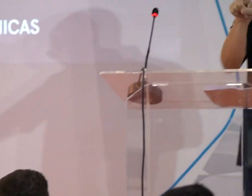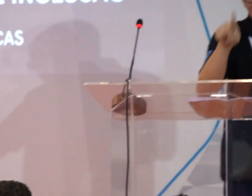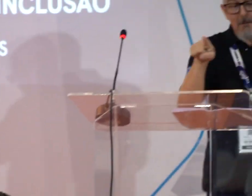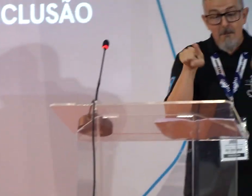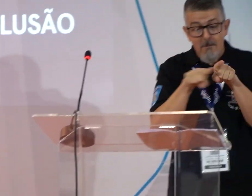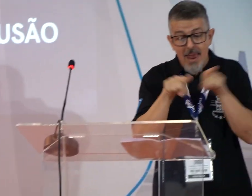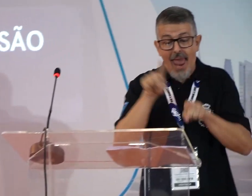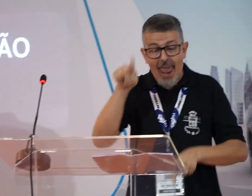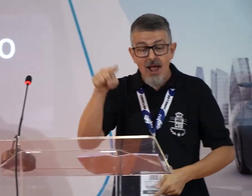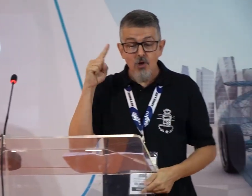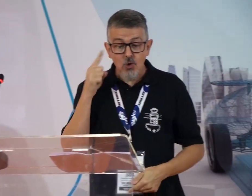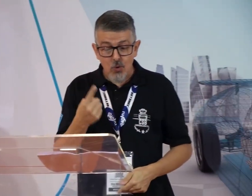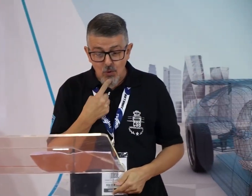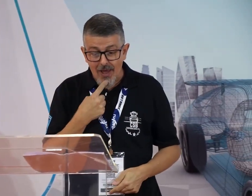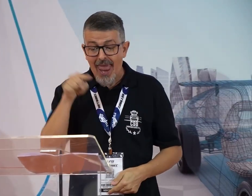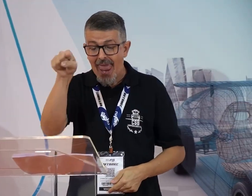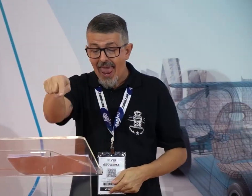Ela também é surda.